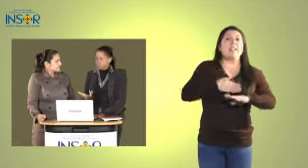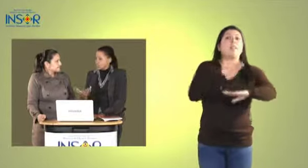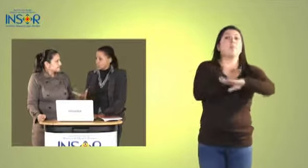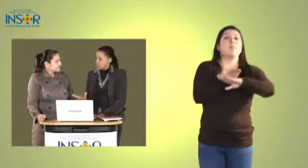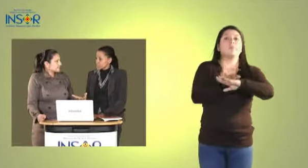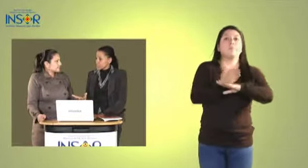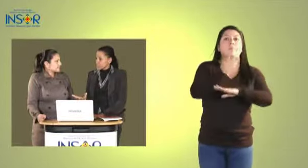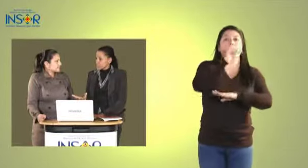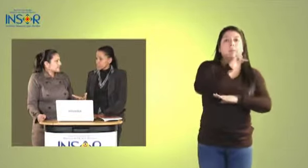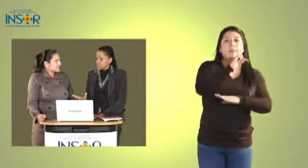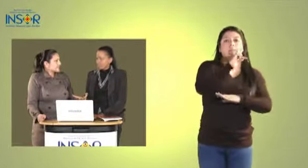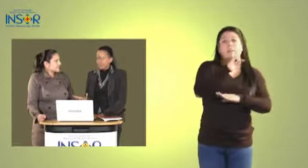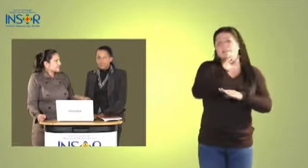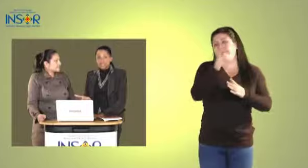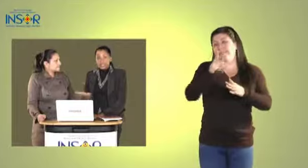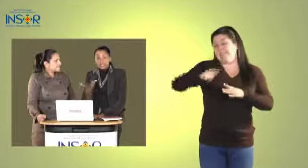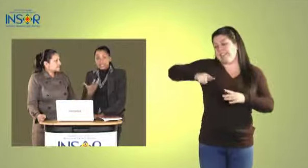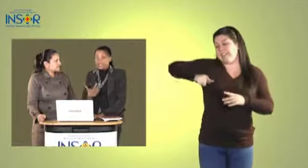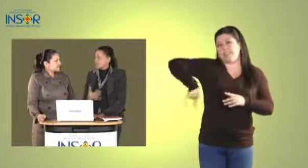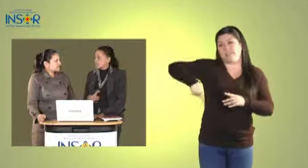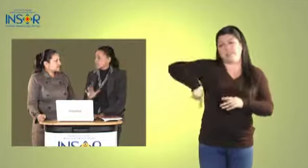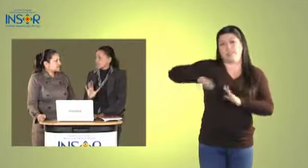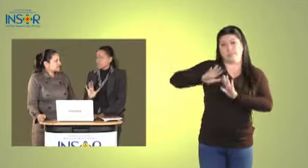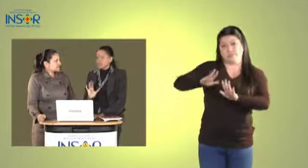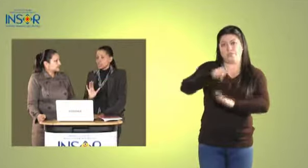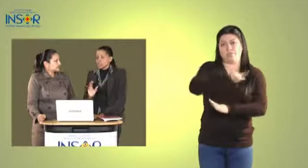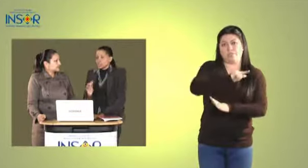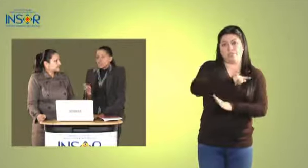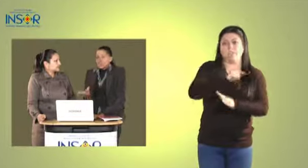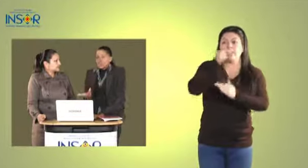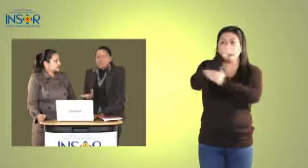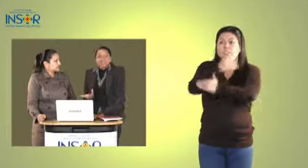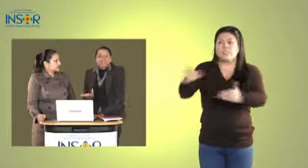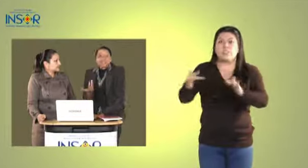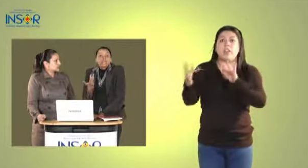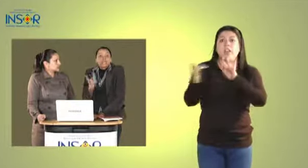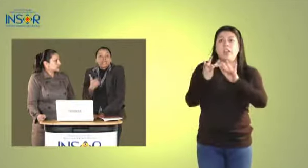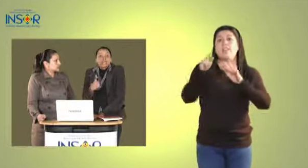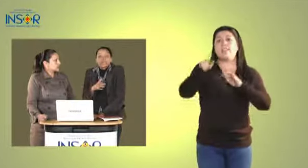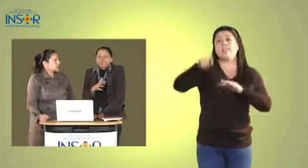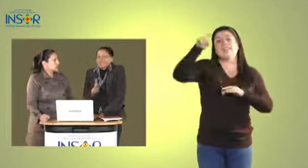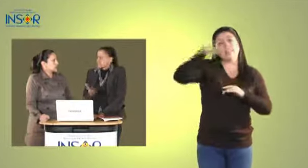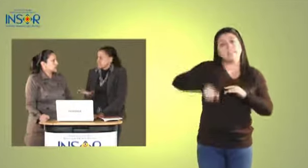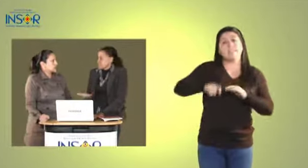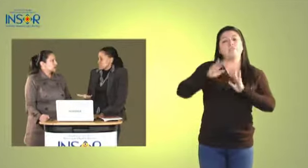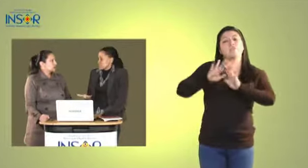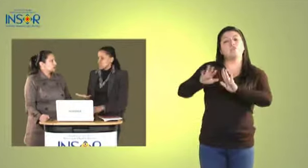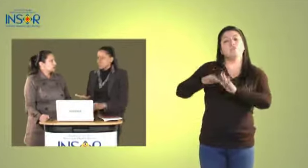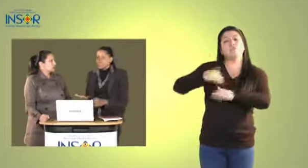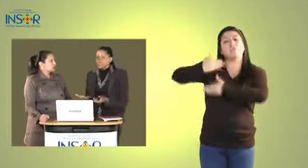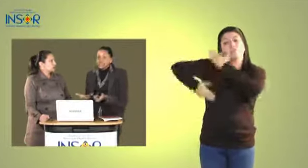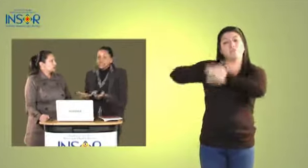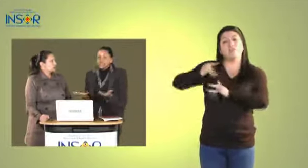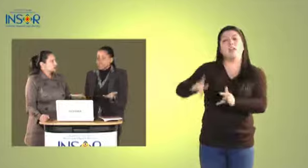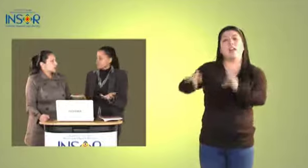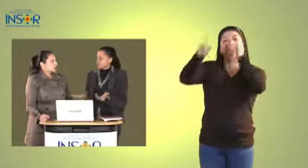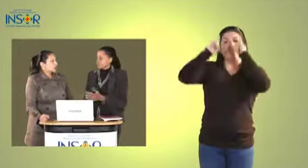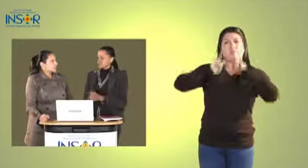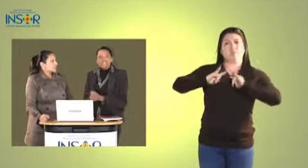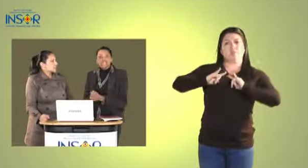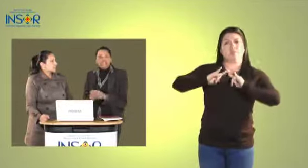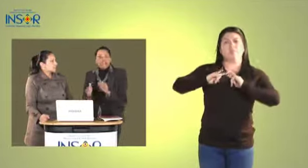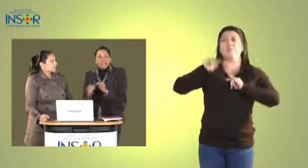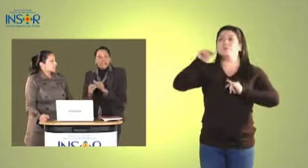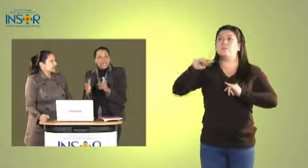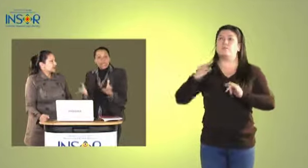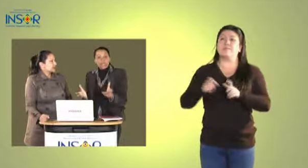estamos hablando de una segunda lengua, porque a partir de que ya el niño estamos hablando que pues obviamente debe tener un proceso de adquisición, que en la mayoría de los casos